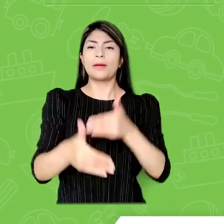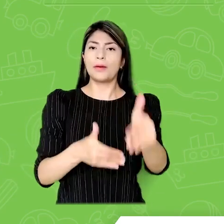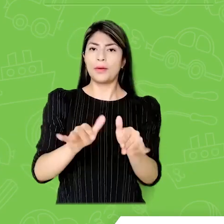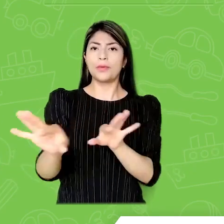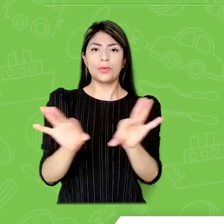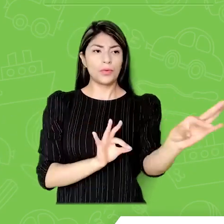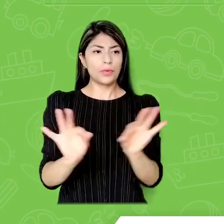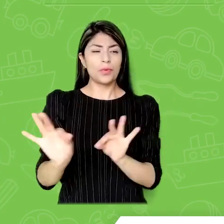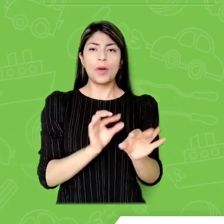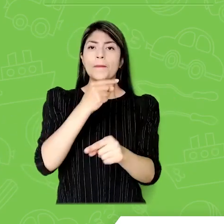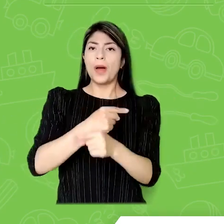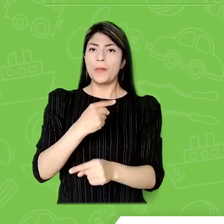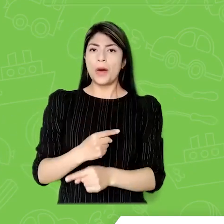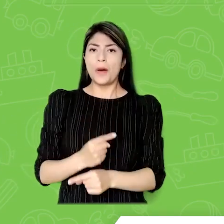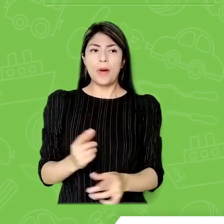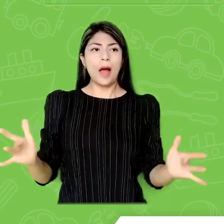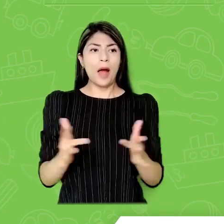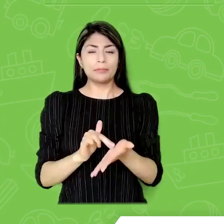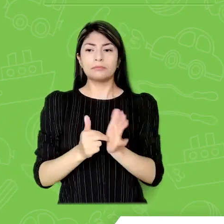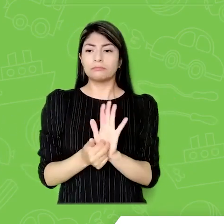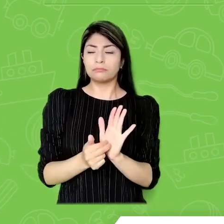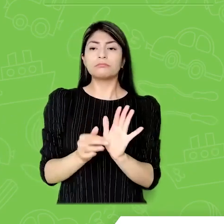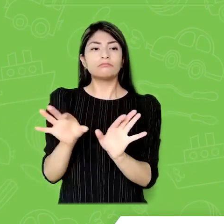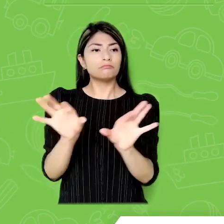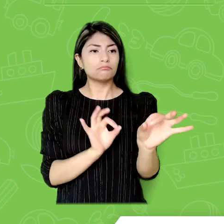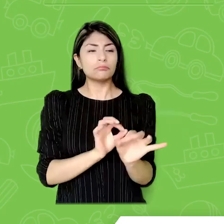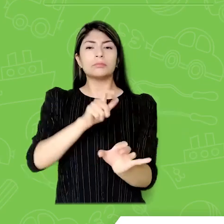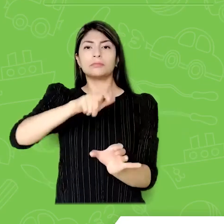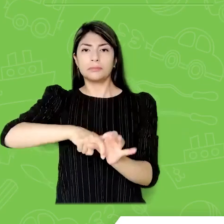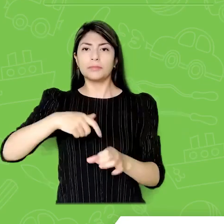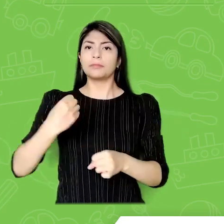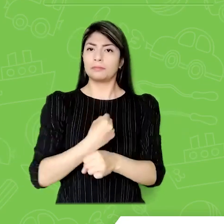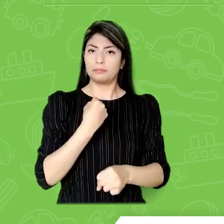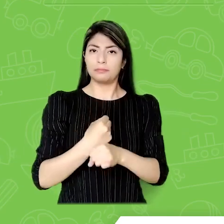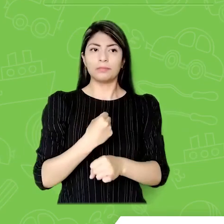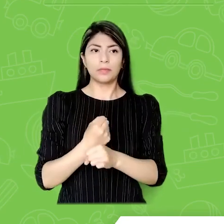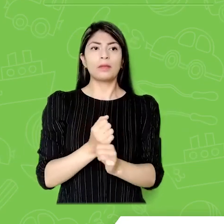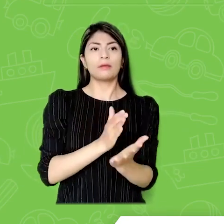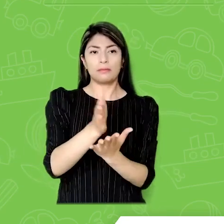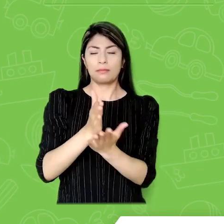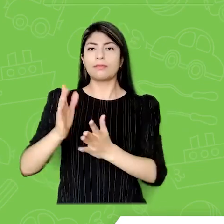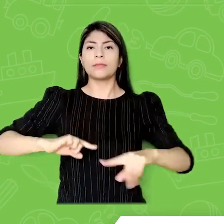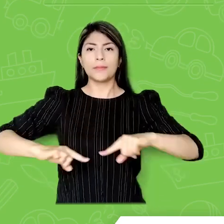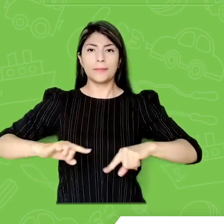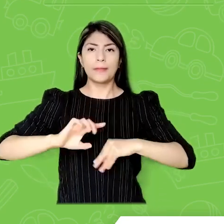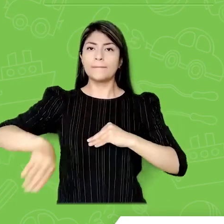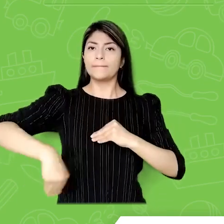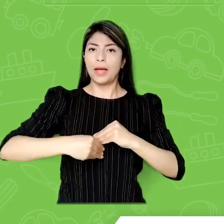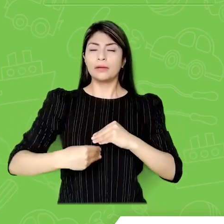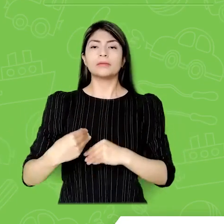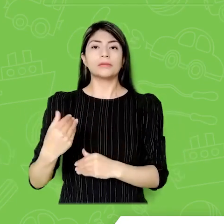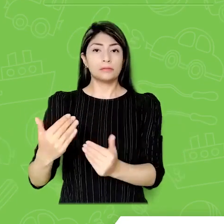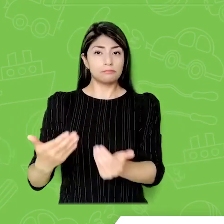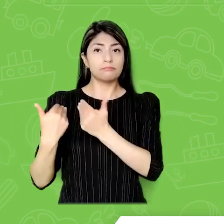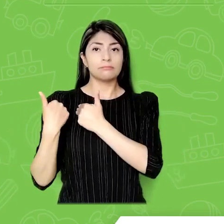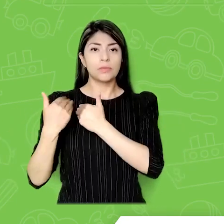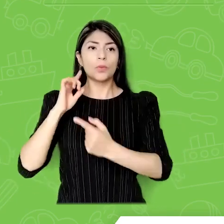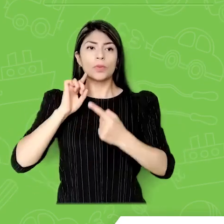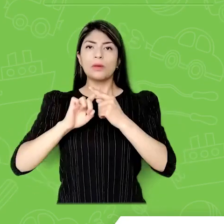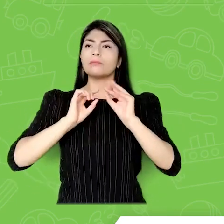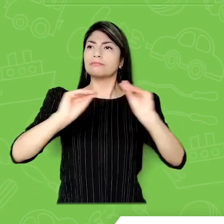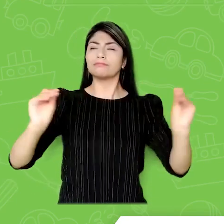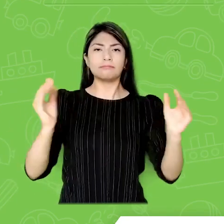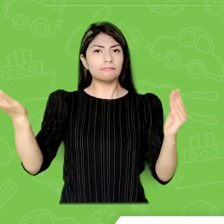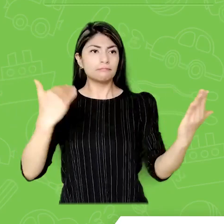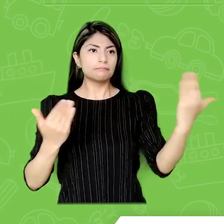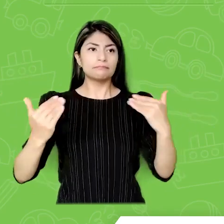los procesos de selección para la provisión de los empleos de carrera administrativa, elaborar las convocatorias a concurso para el